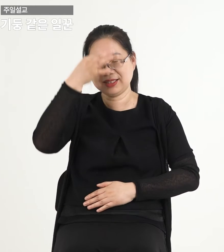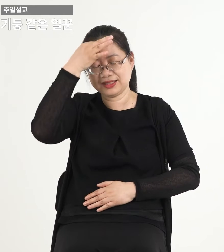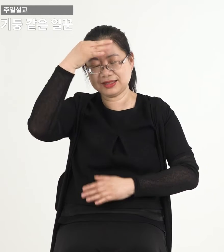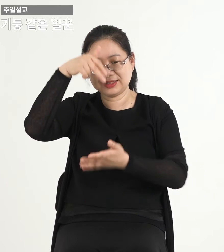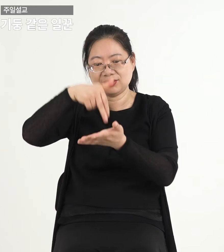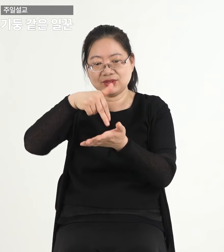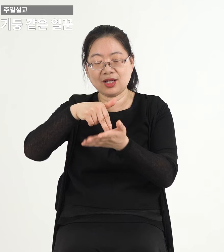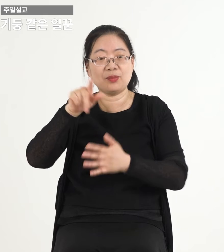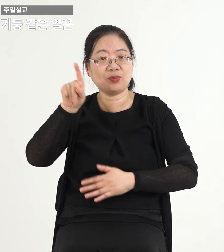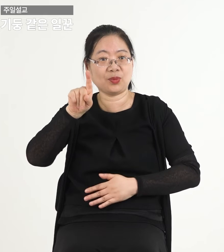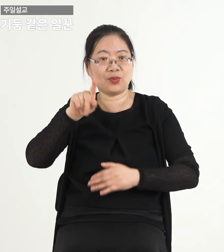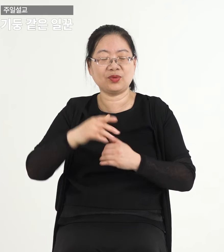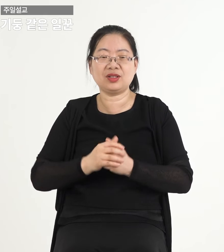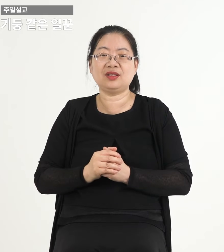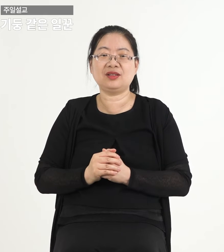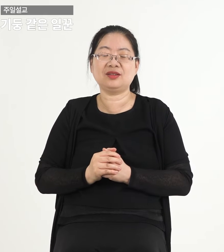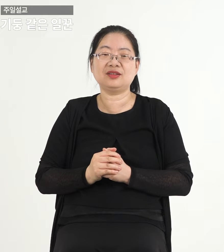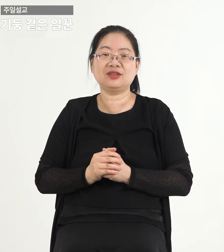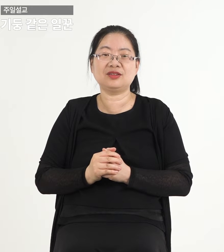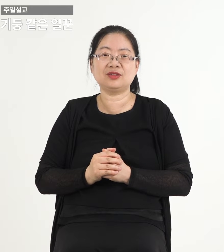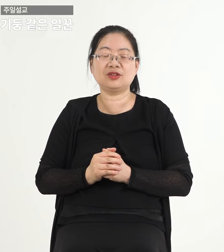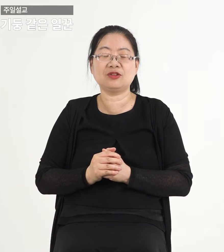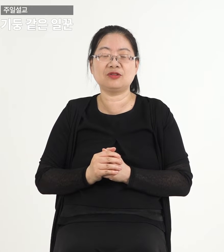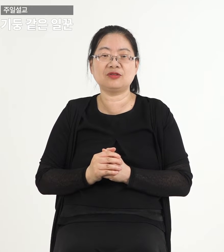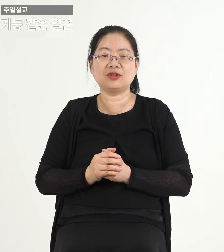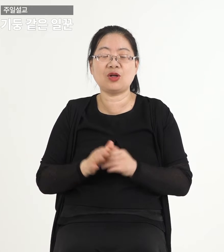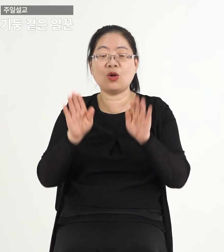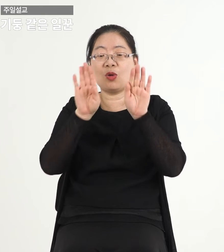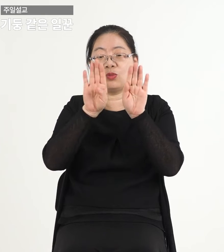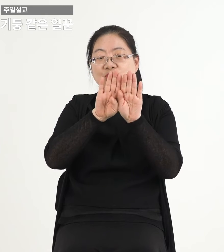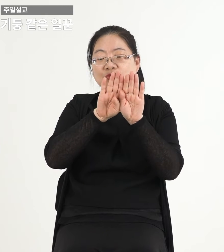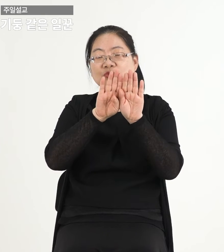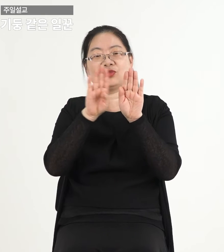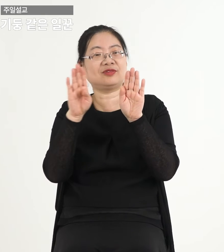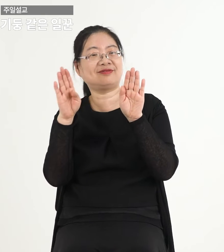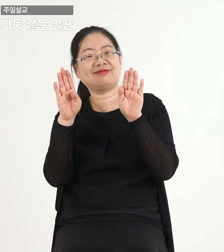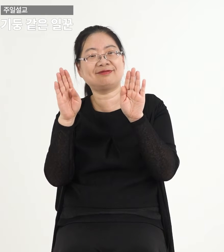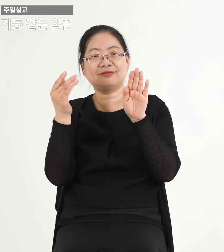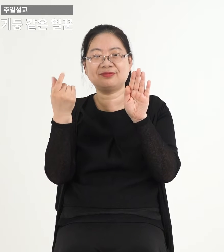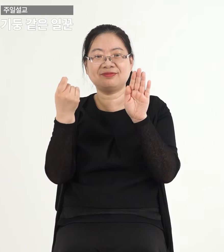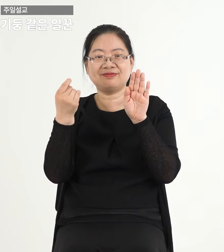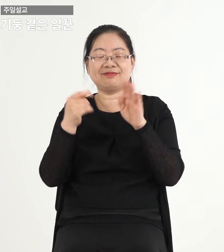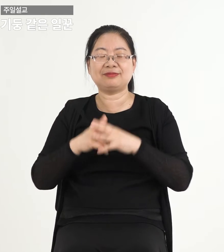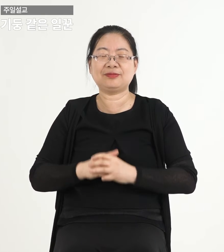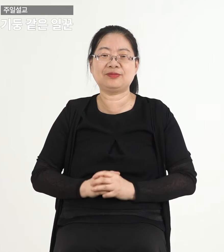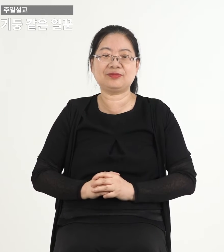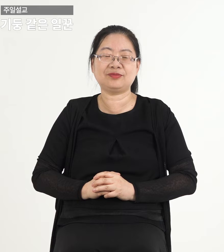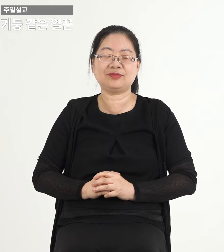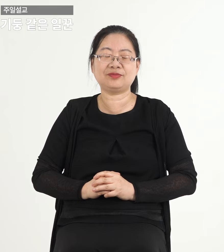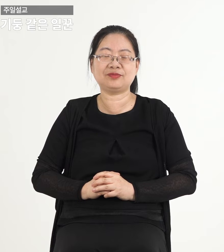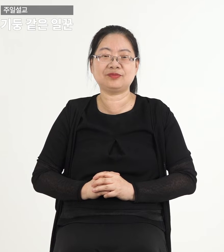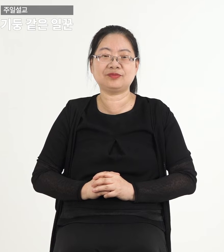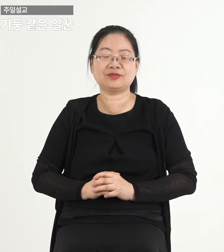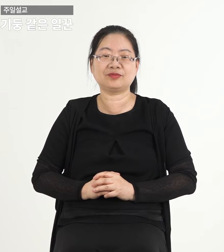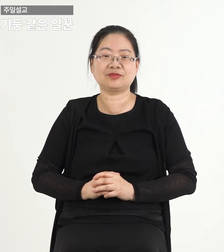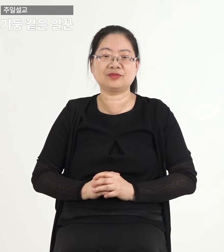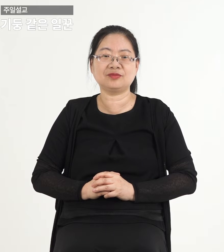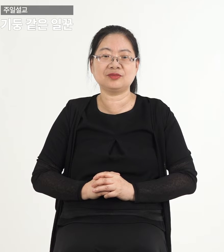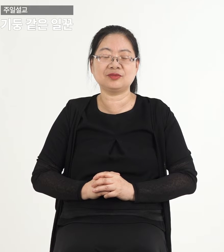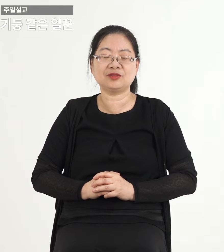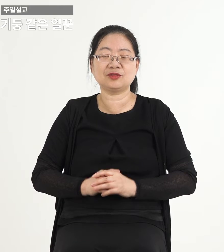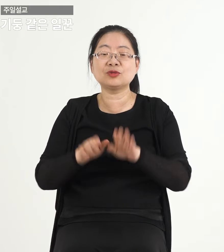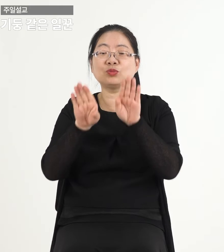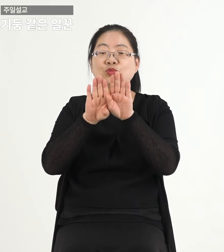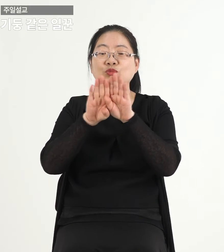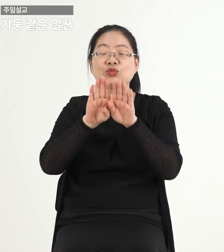하는 겁니까? 문을 여는 거예요. 문을 여는 것. 자, 그런데 무슨